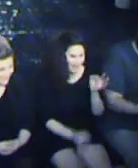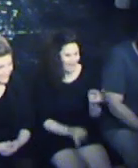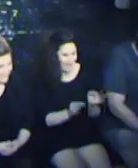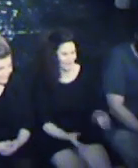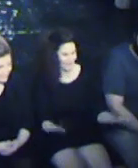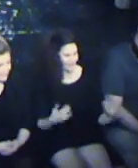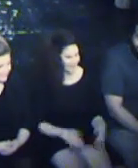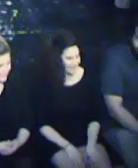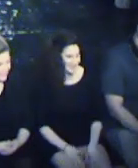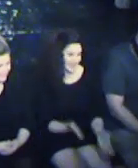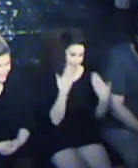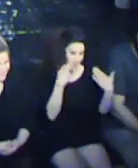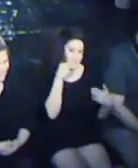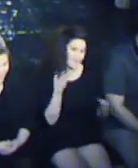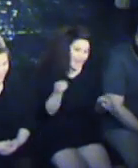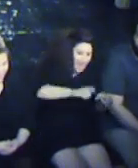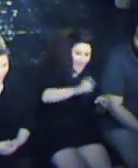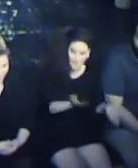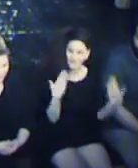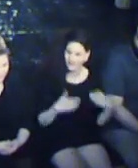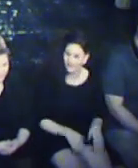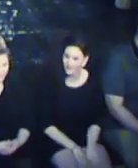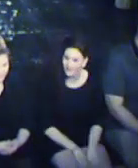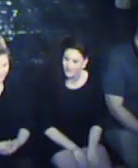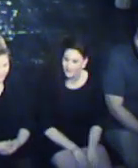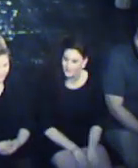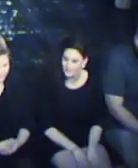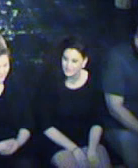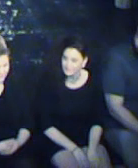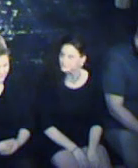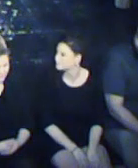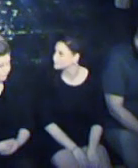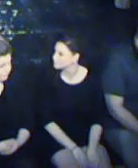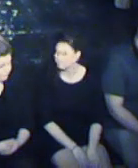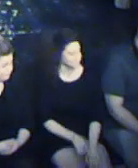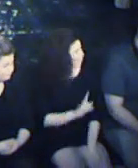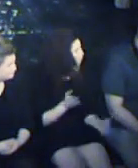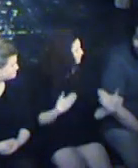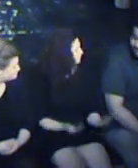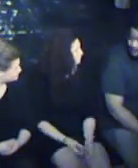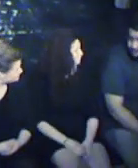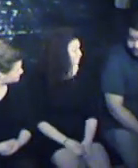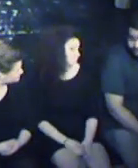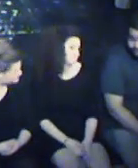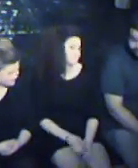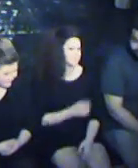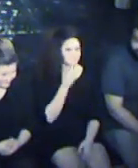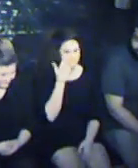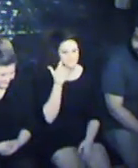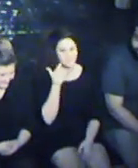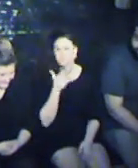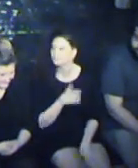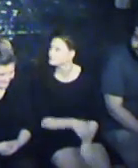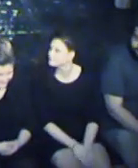seas cagao y tráeme el cacao. No, no hay nadie.